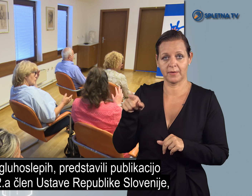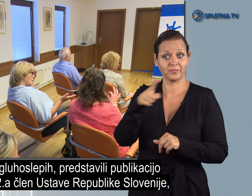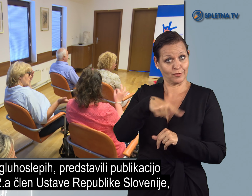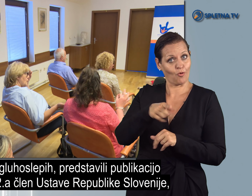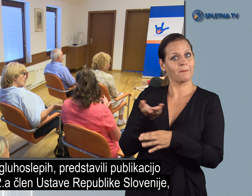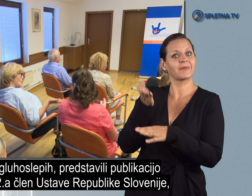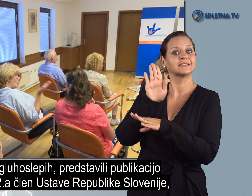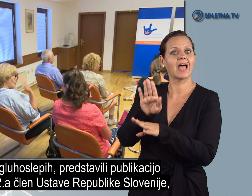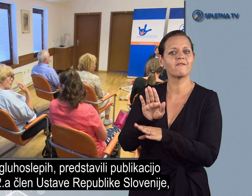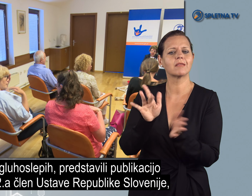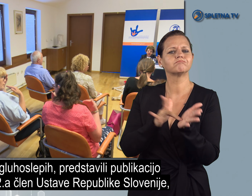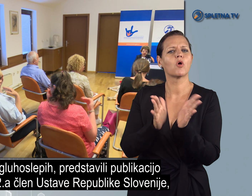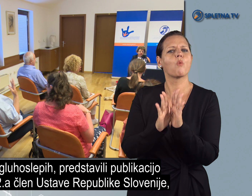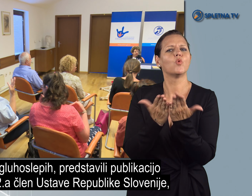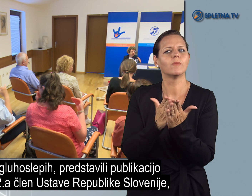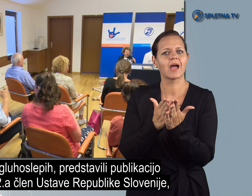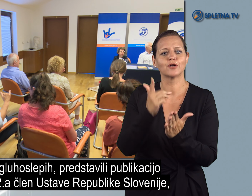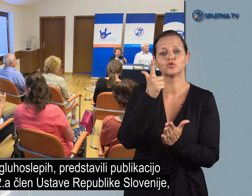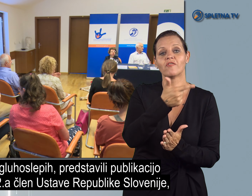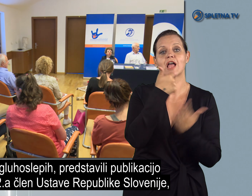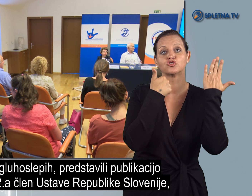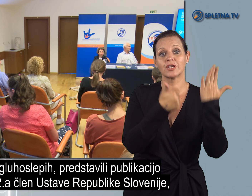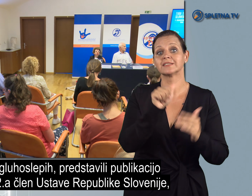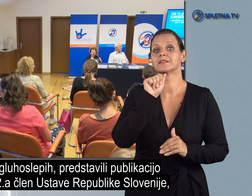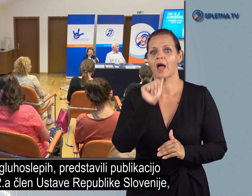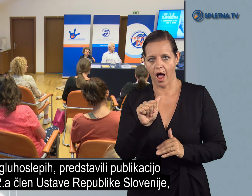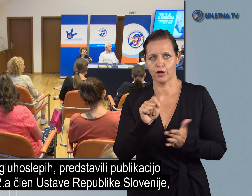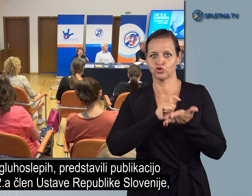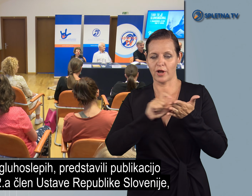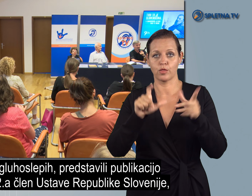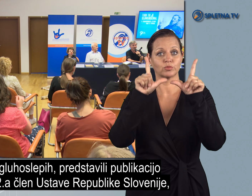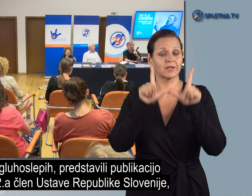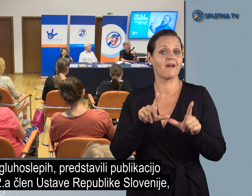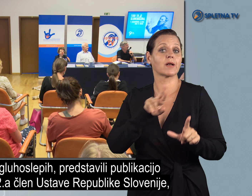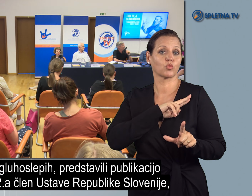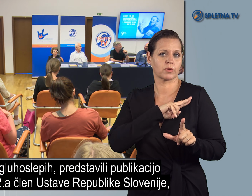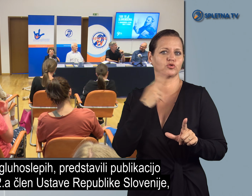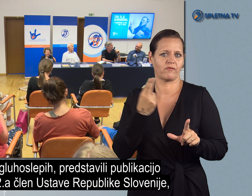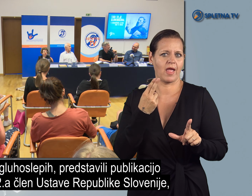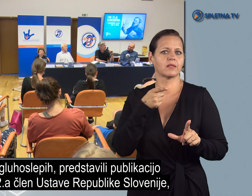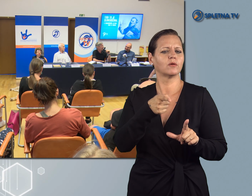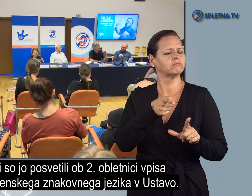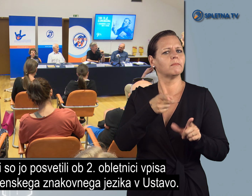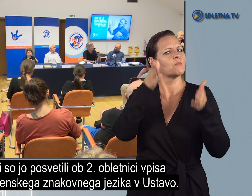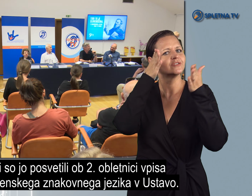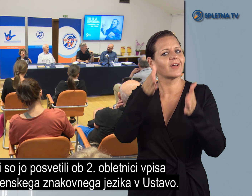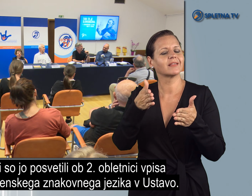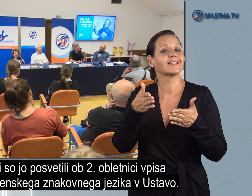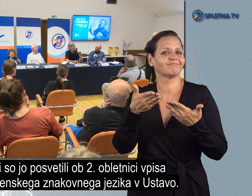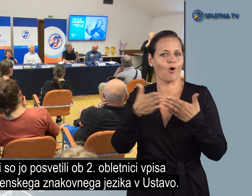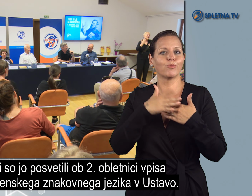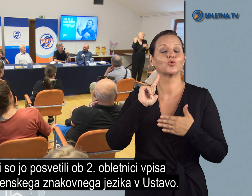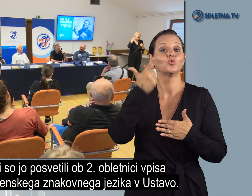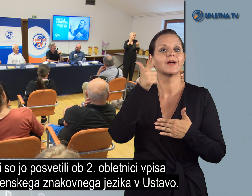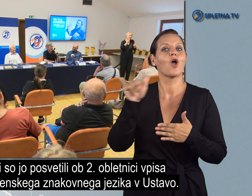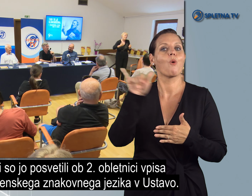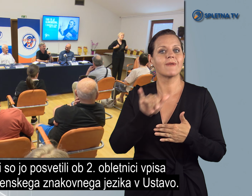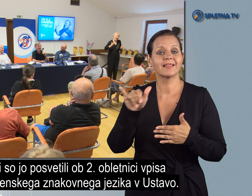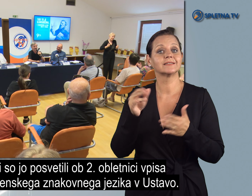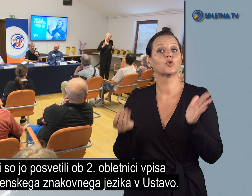predstavili publikacijo 62.a člen Ustave Republike Slovenije, ki so jo posvetili ob 2. obletnici